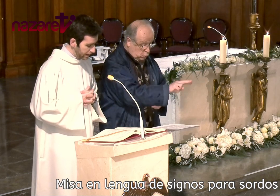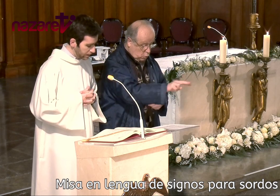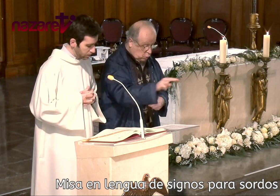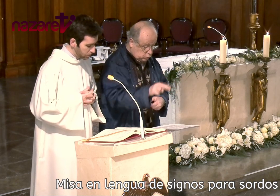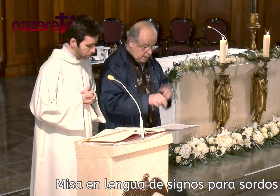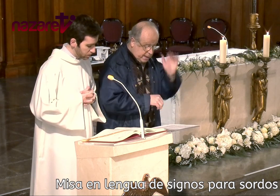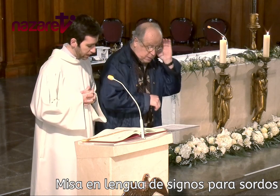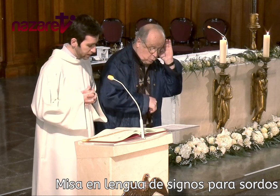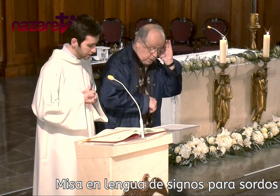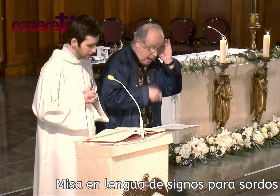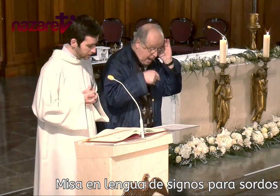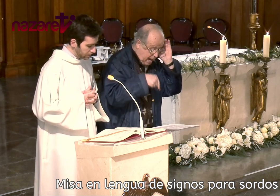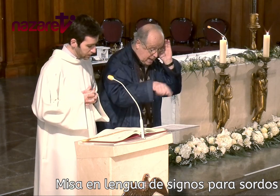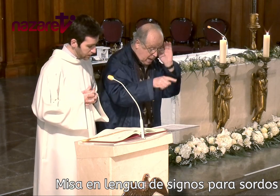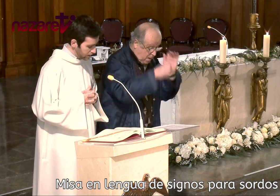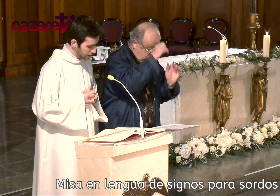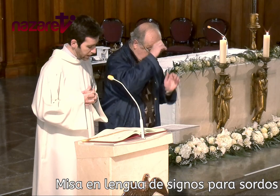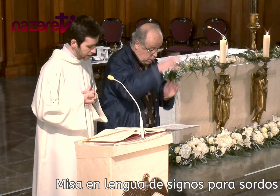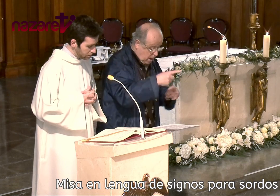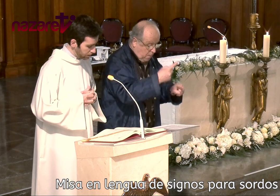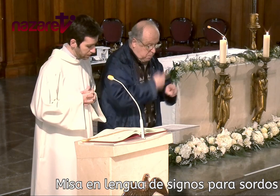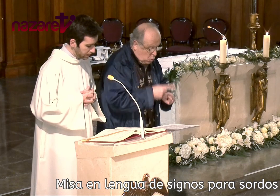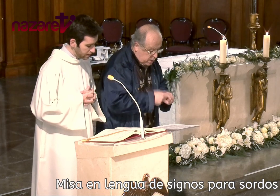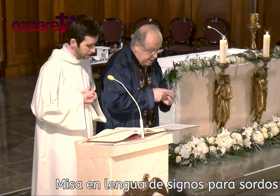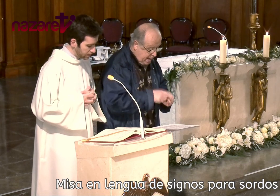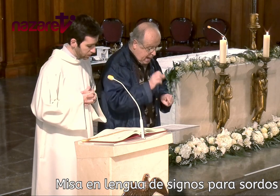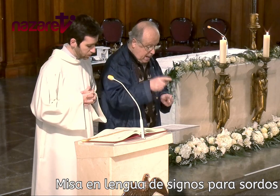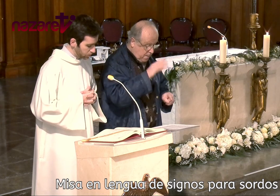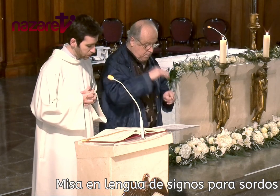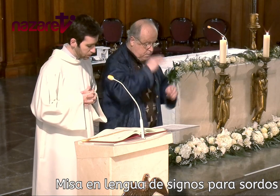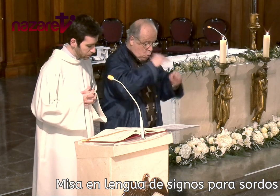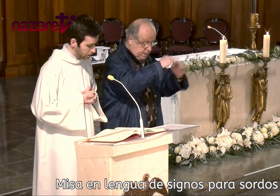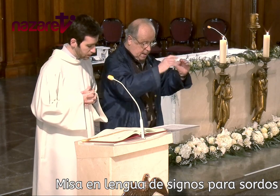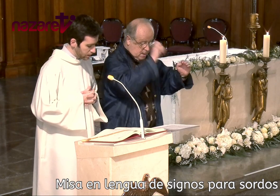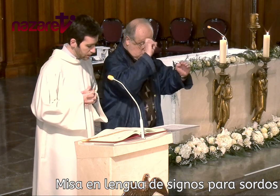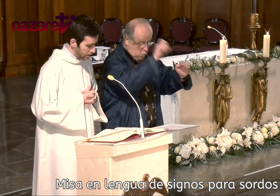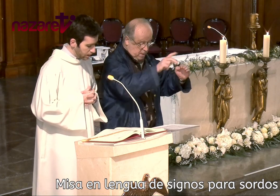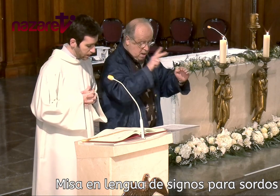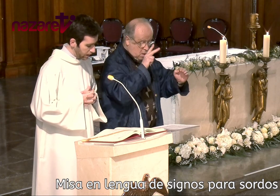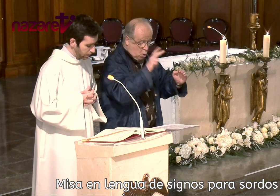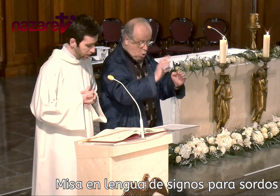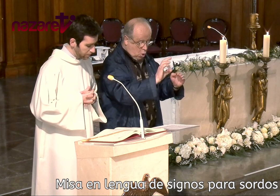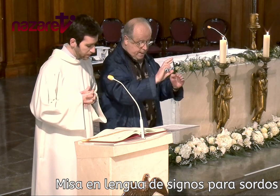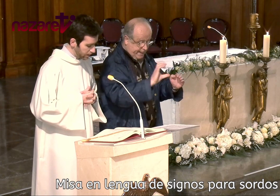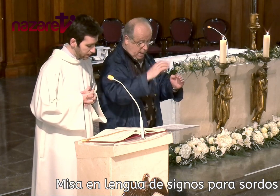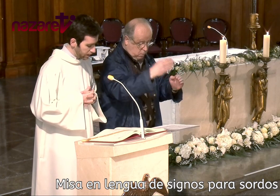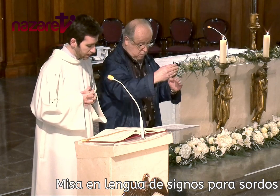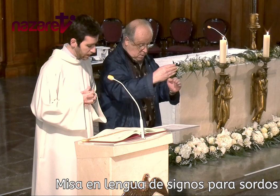lo escucharéis es lo que pediste al señor tu dios en oro el